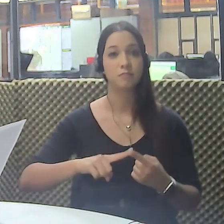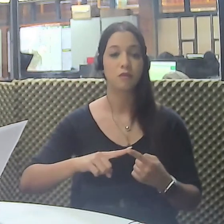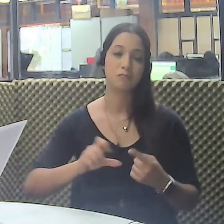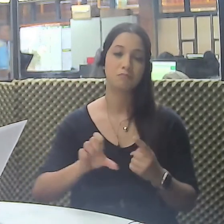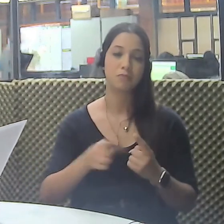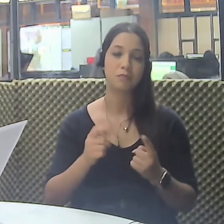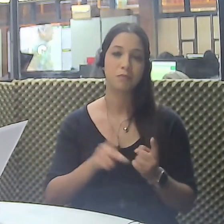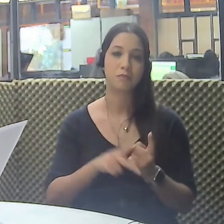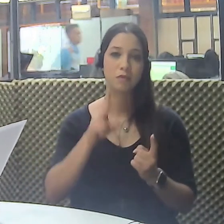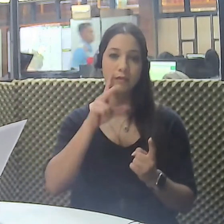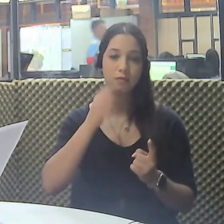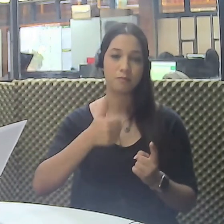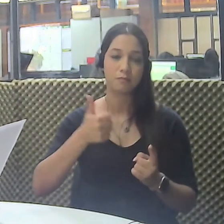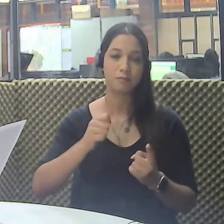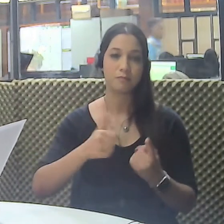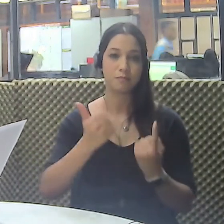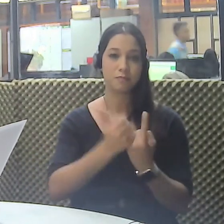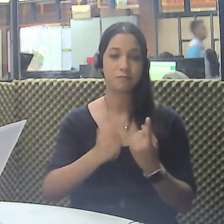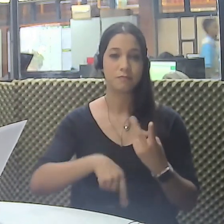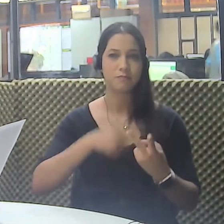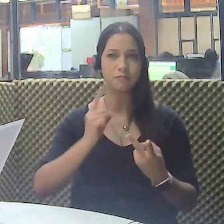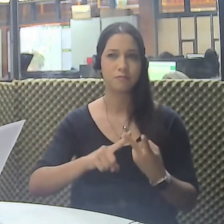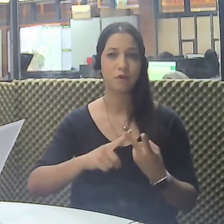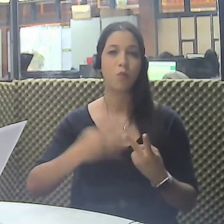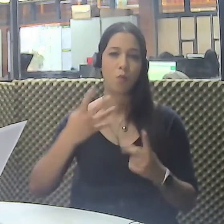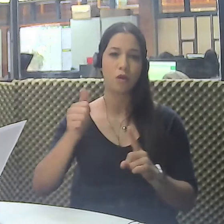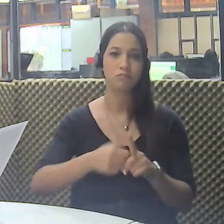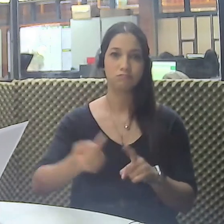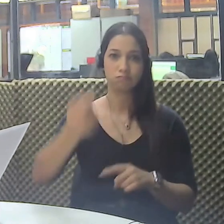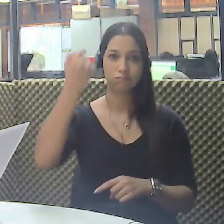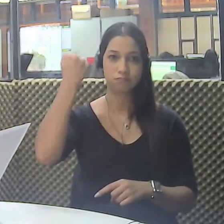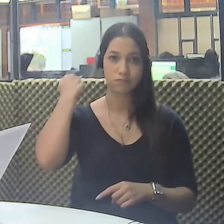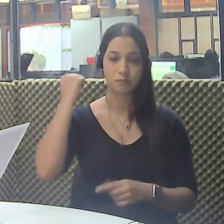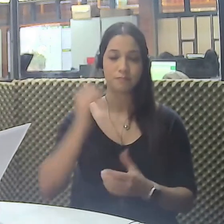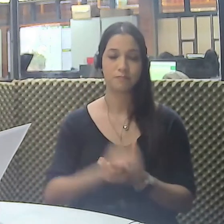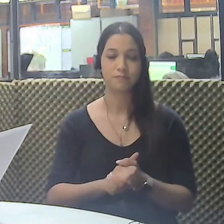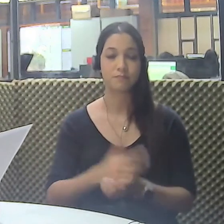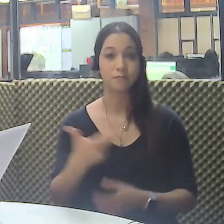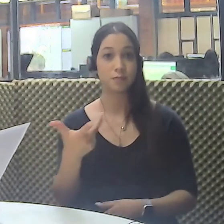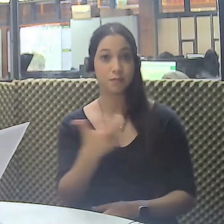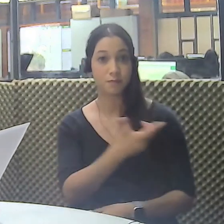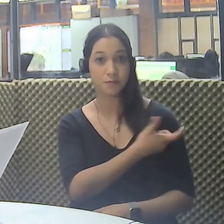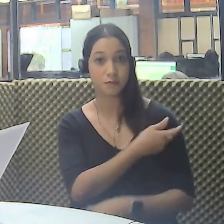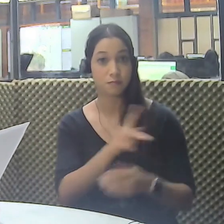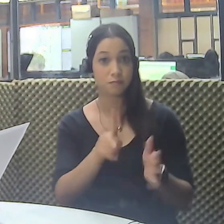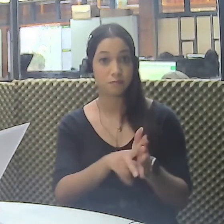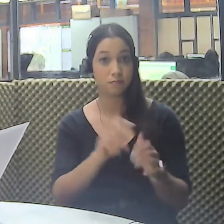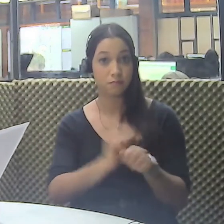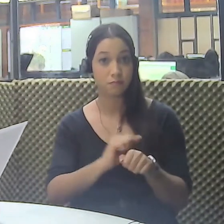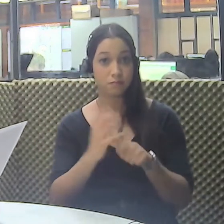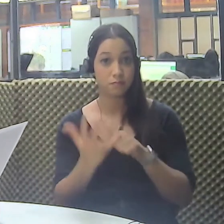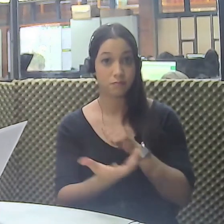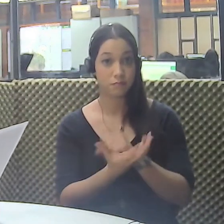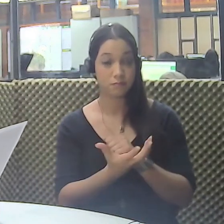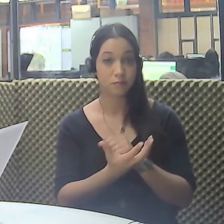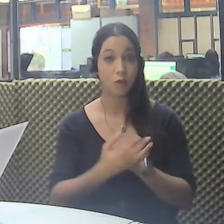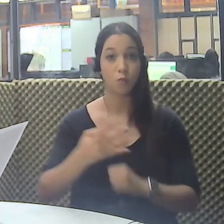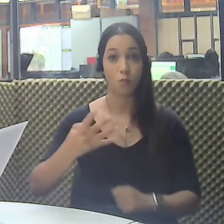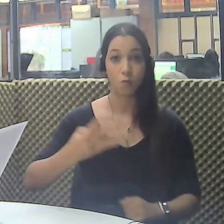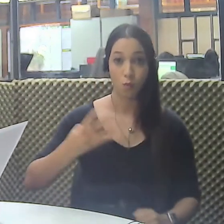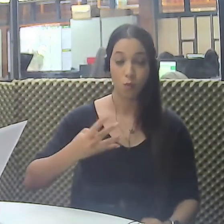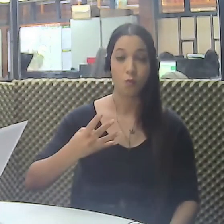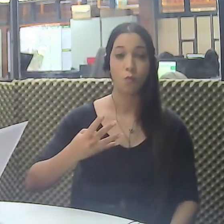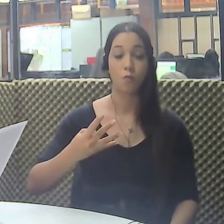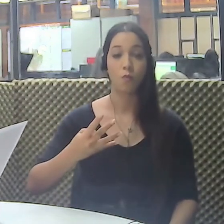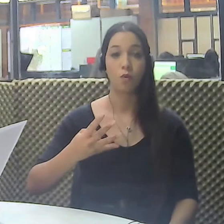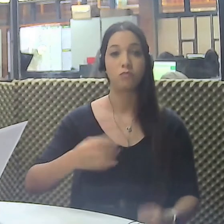a primeira de reforço, há pelo menos 4 meses. A vacinação contra a Covid-19, tanto da quarta dose